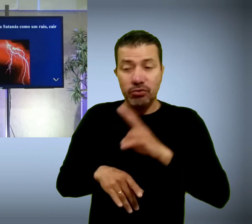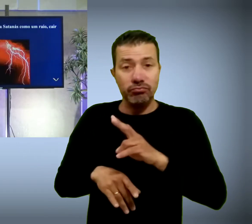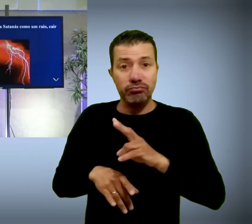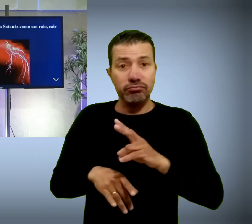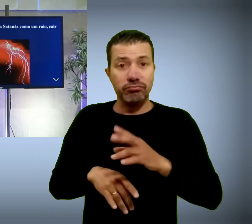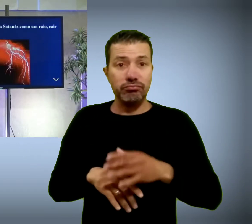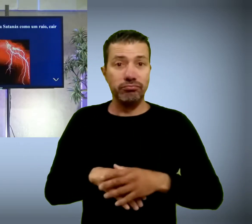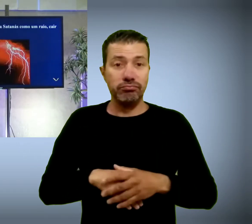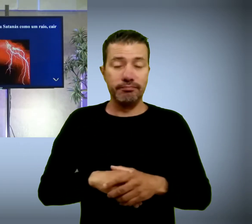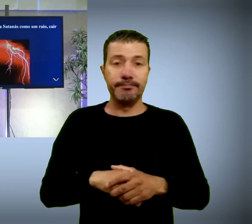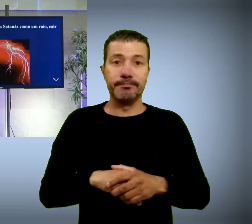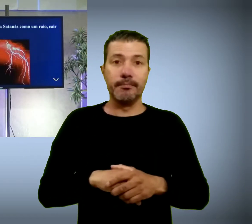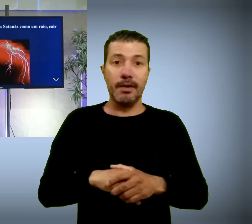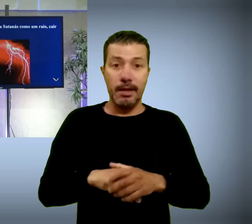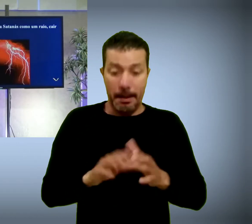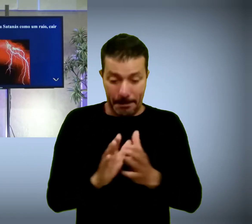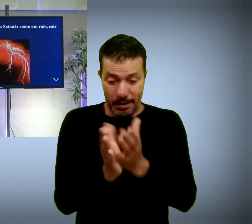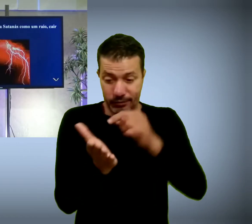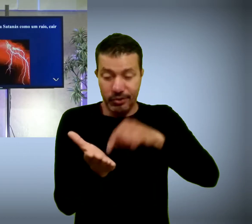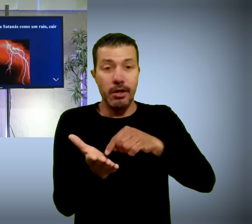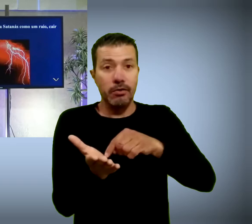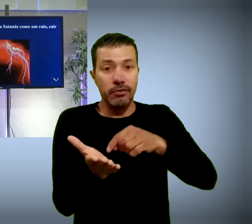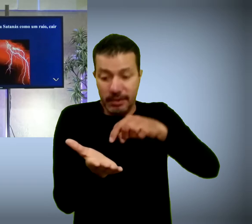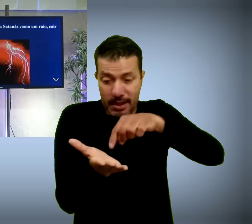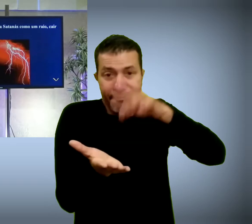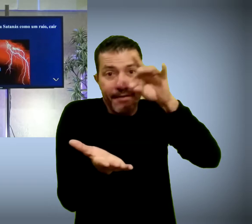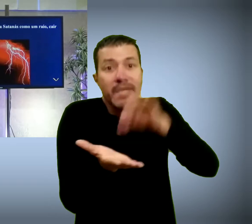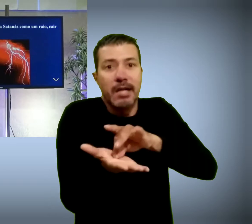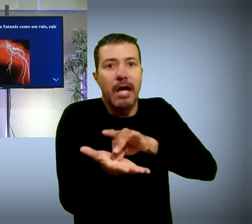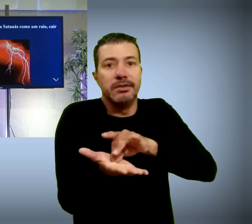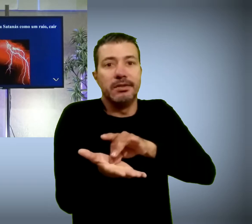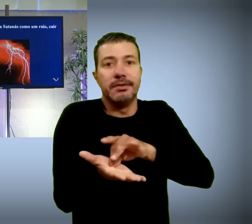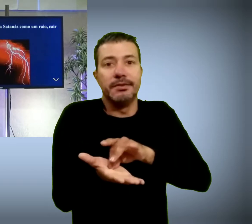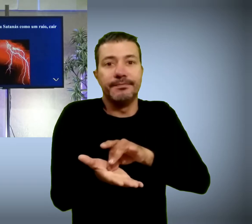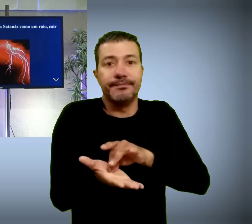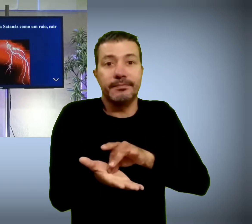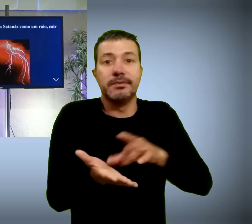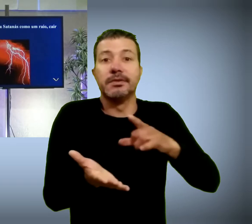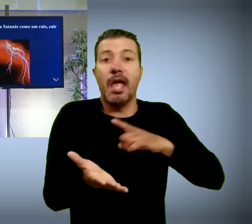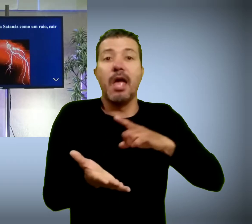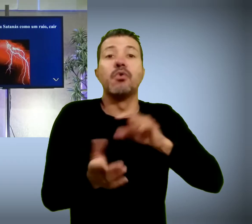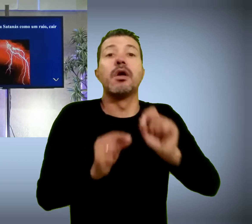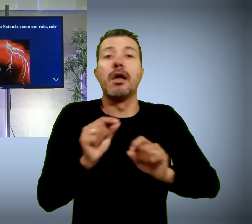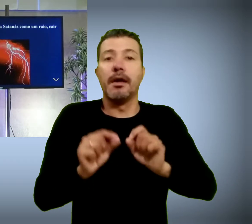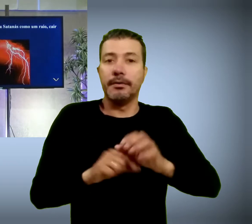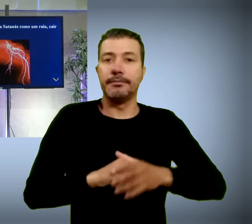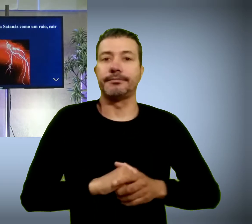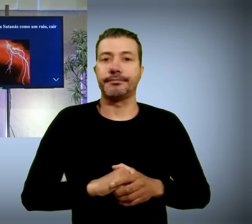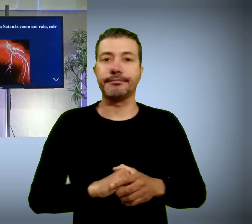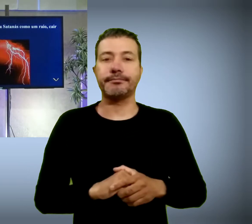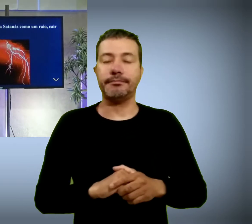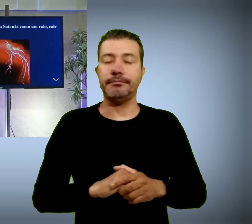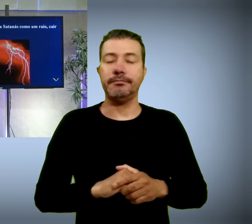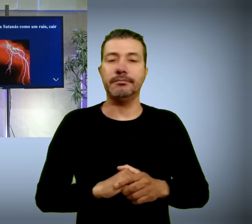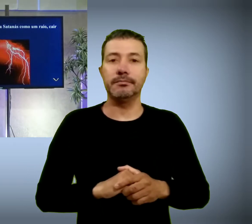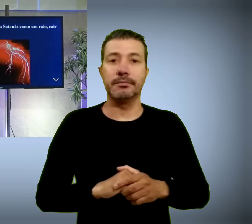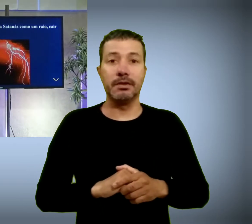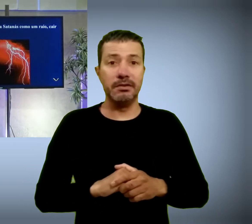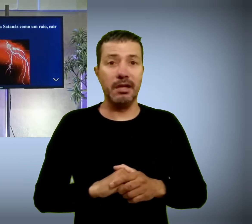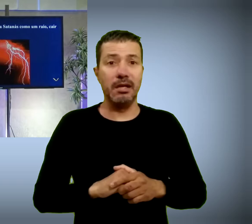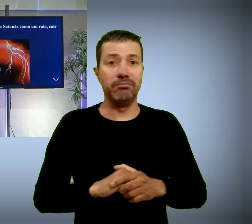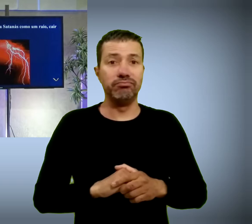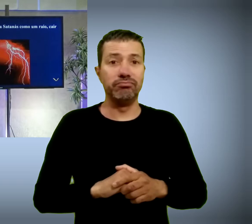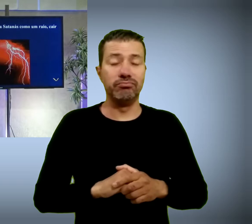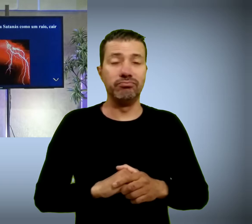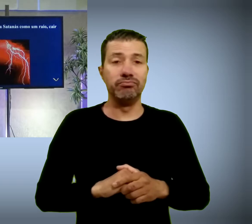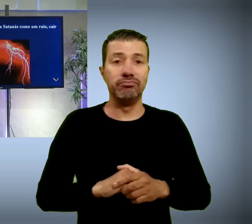que nós já aprendemos que é sobrenatural e que é a verdade. Tem o aval de